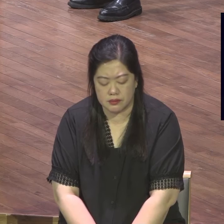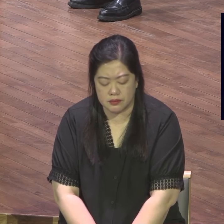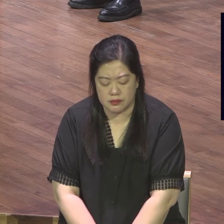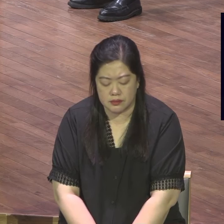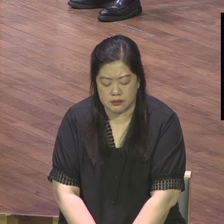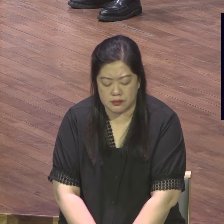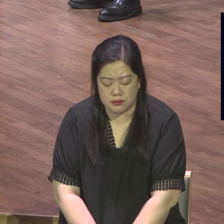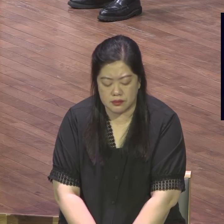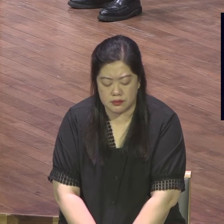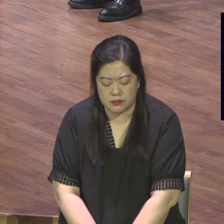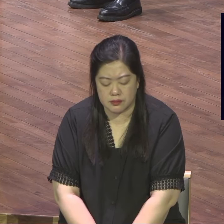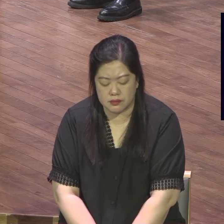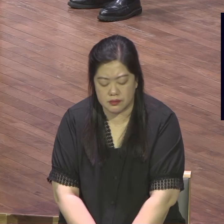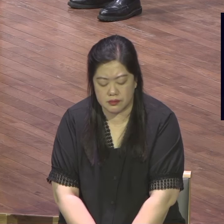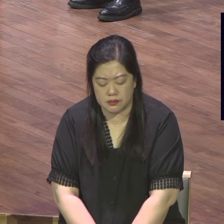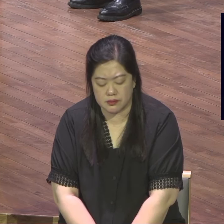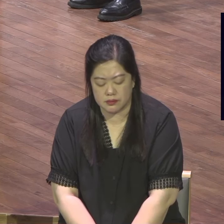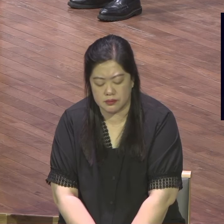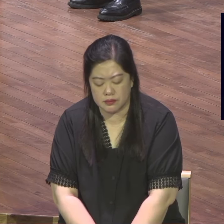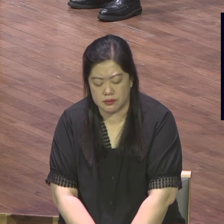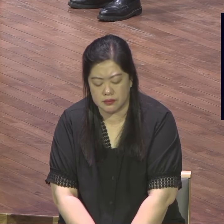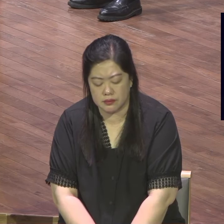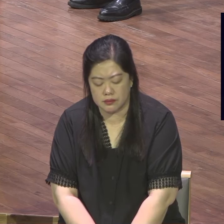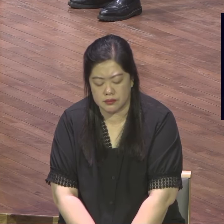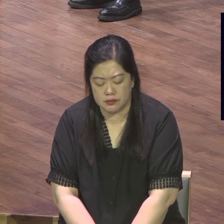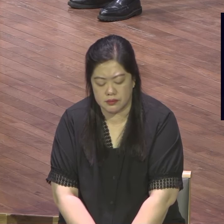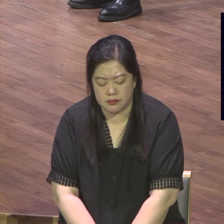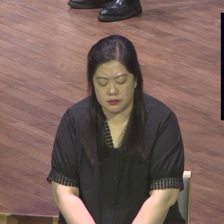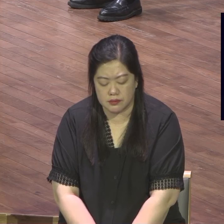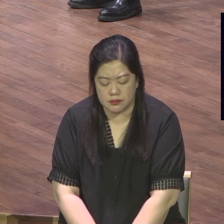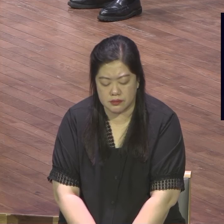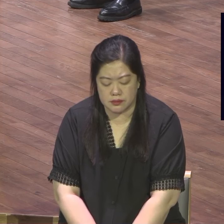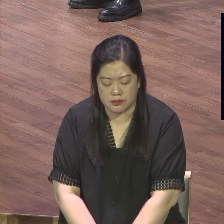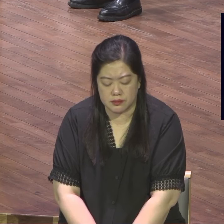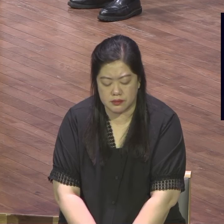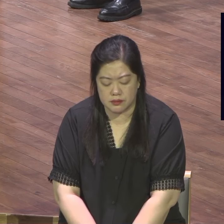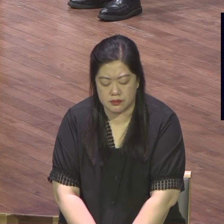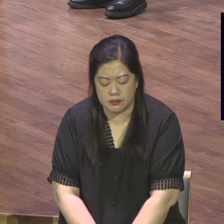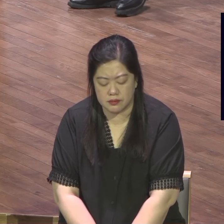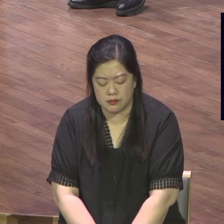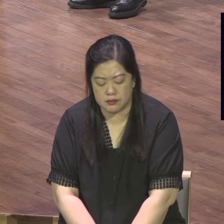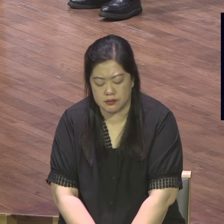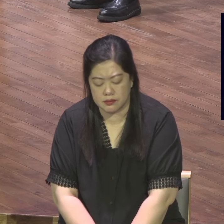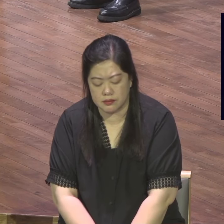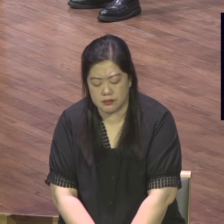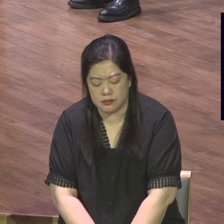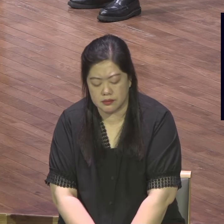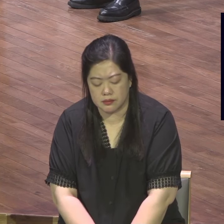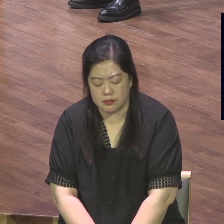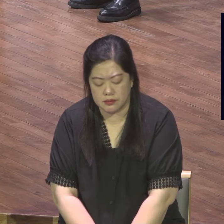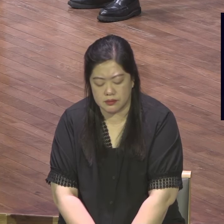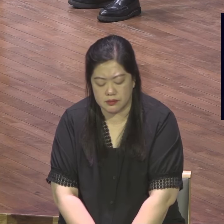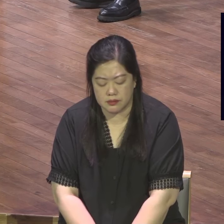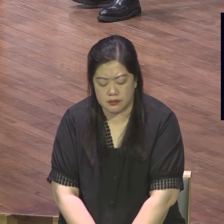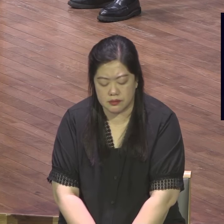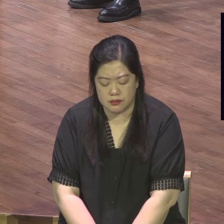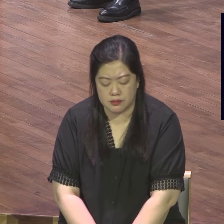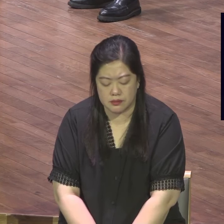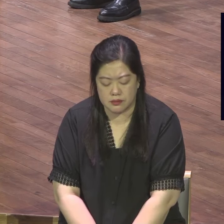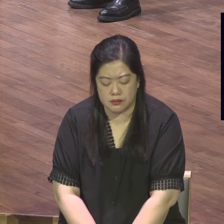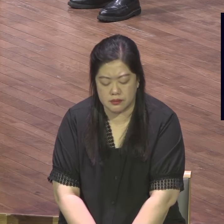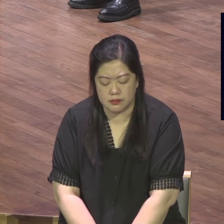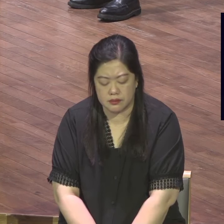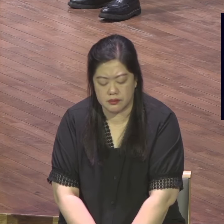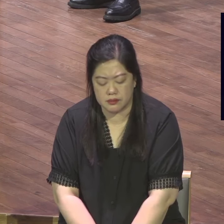또 아메리카의 그 현장 속에 하나님 정말 하나님께서 역사하여 주시옵시고 우리 장로님들과